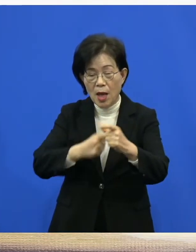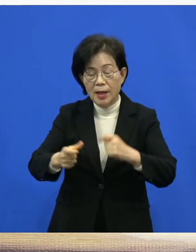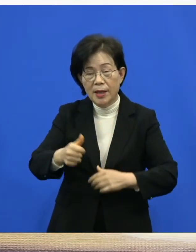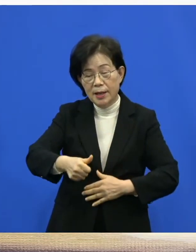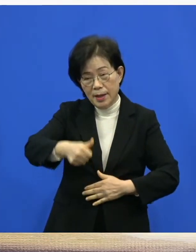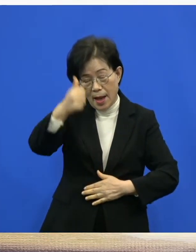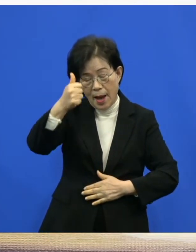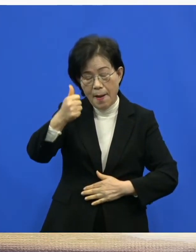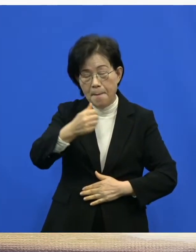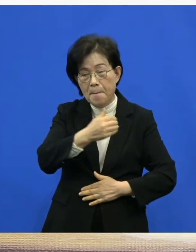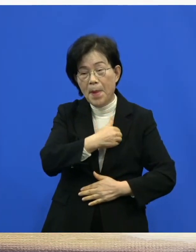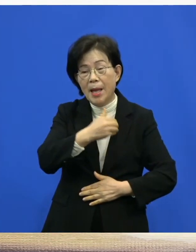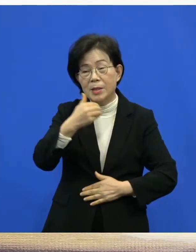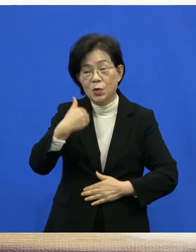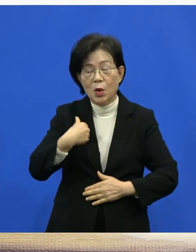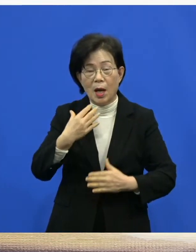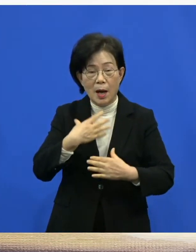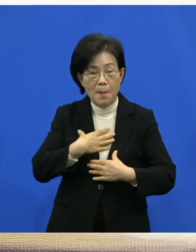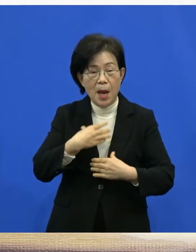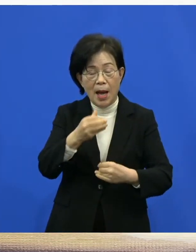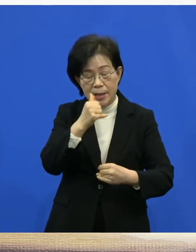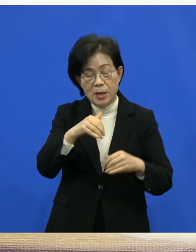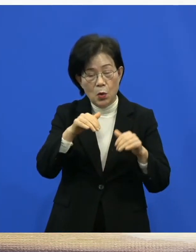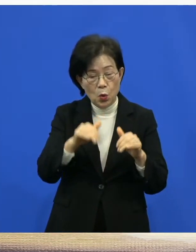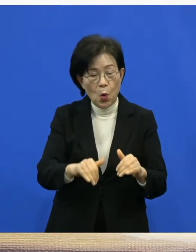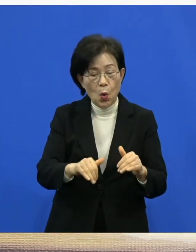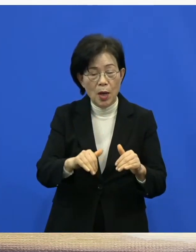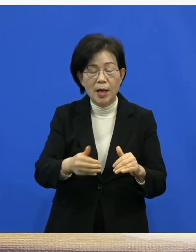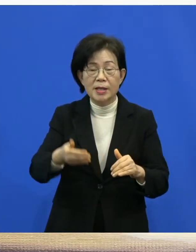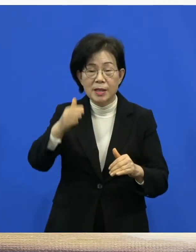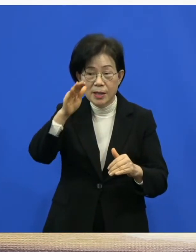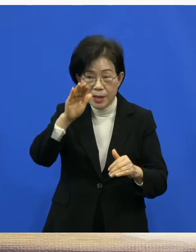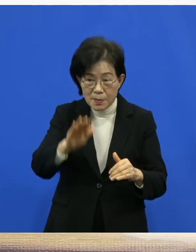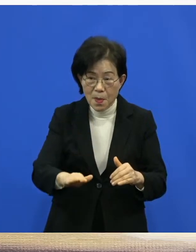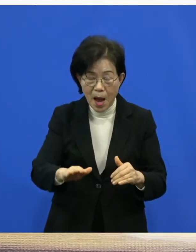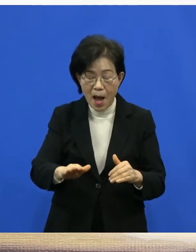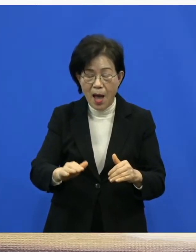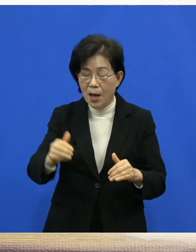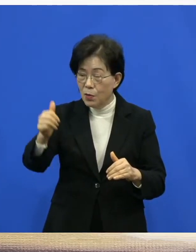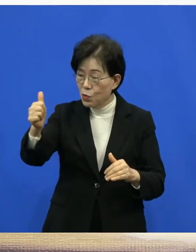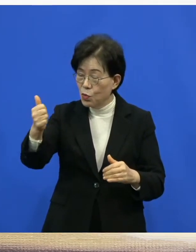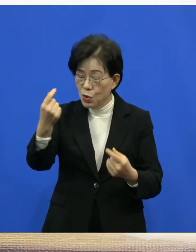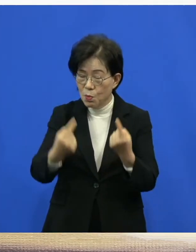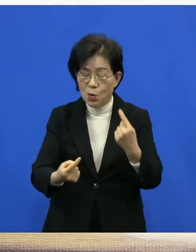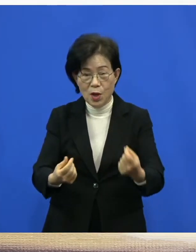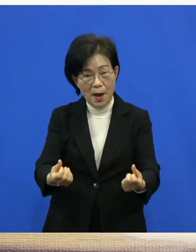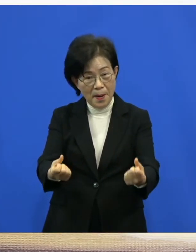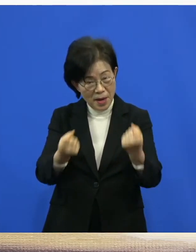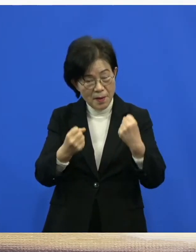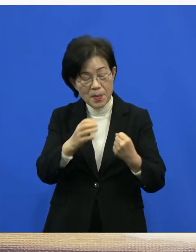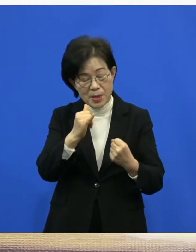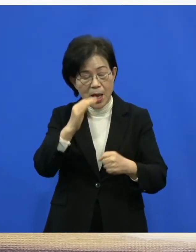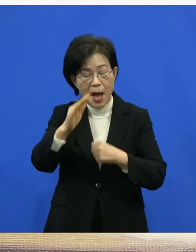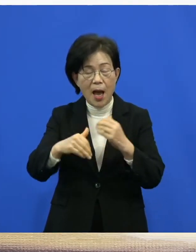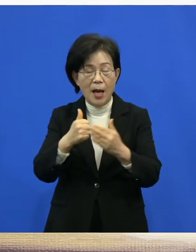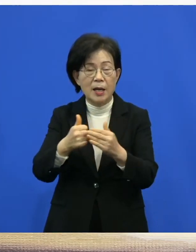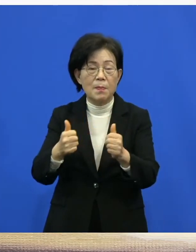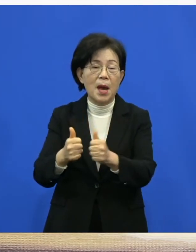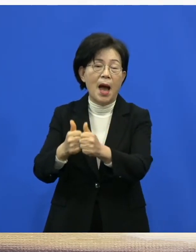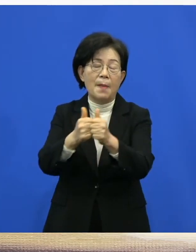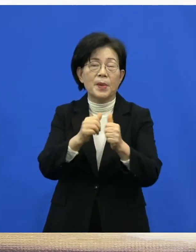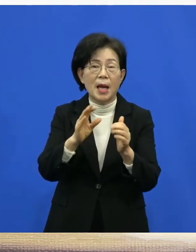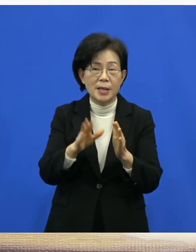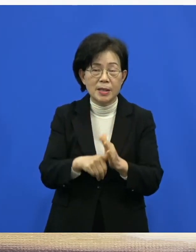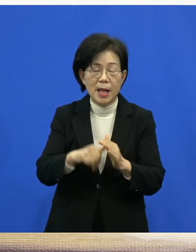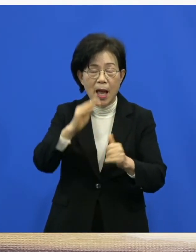만족감과 평강이 오는 거예요. 노예지만 주인보다 더 활기가 넘쳐요. 왜? 하나님과 함께 하실 때, 하나님이 함께 하실 때 그